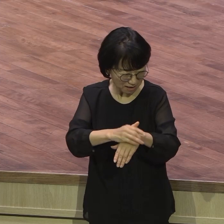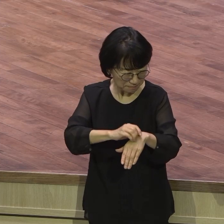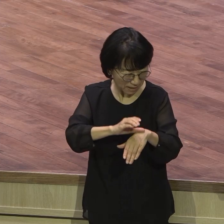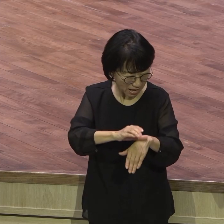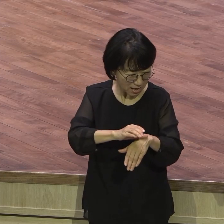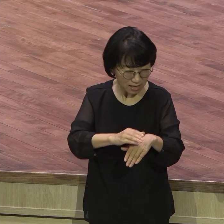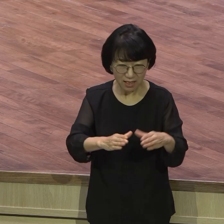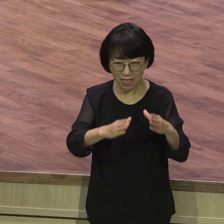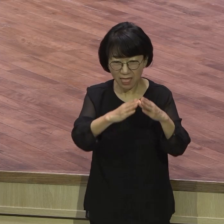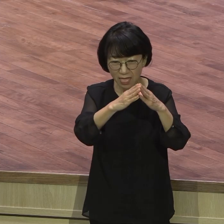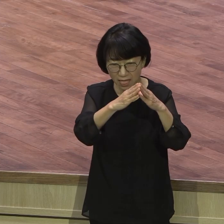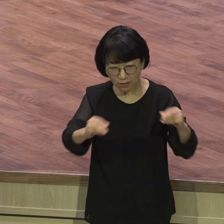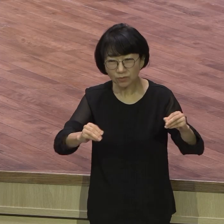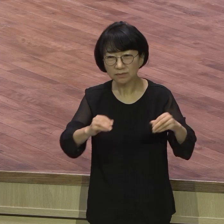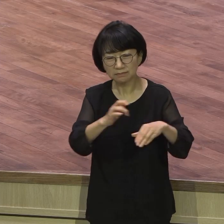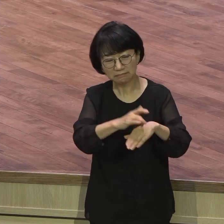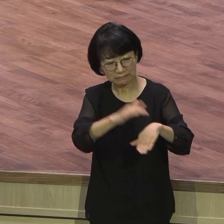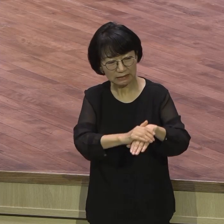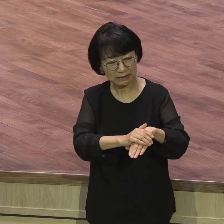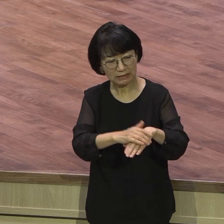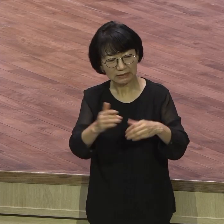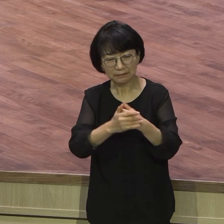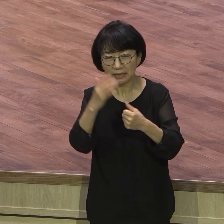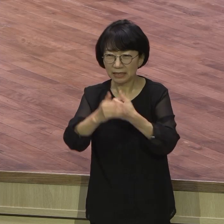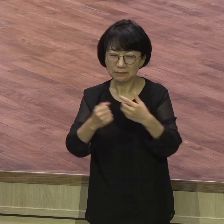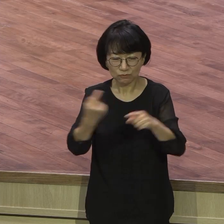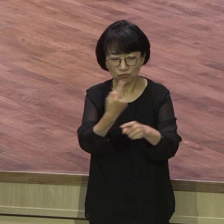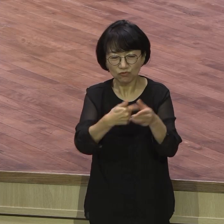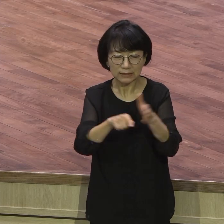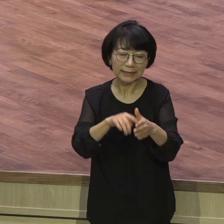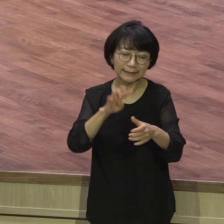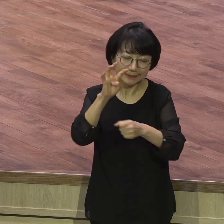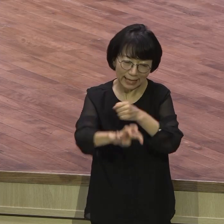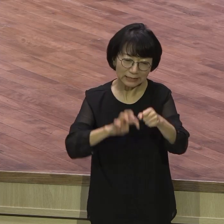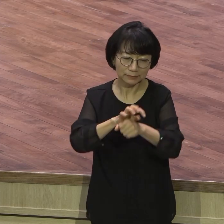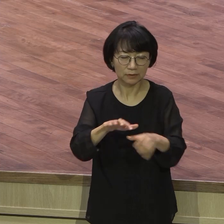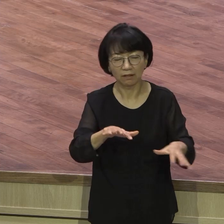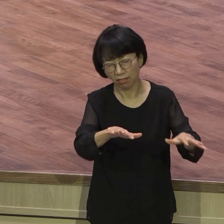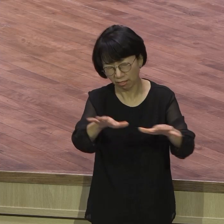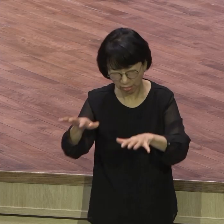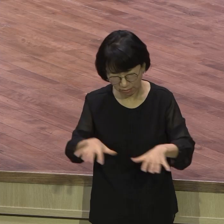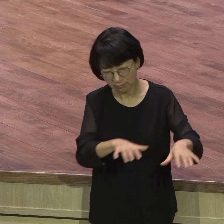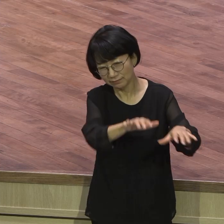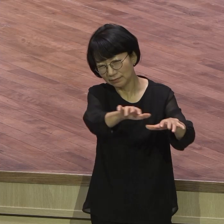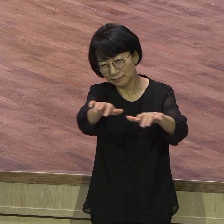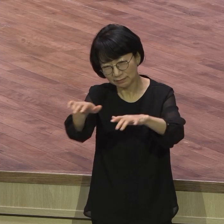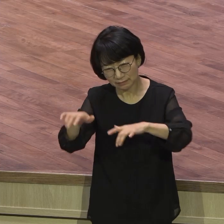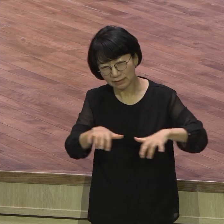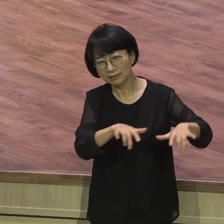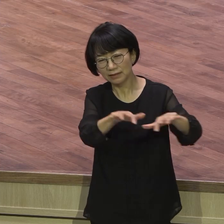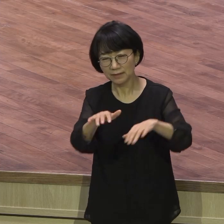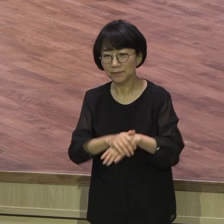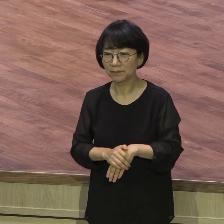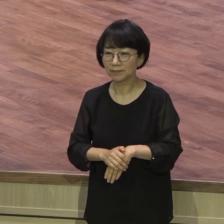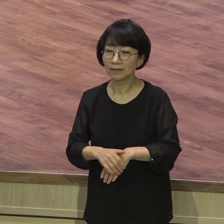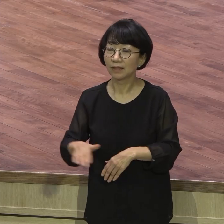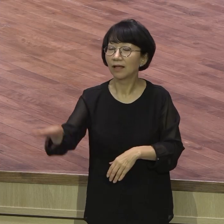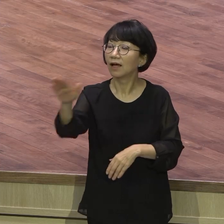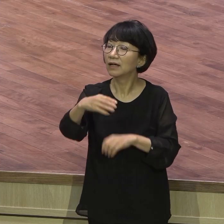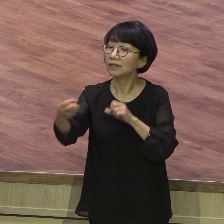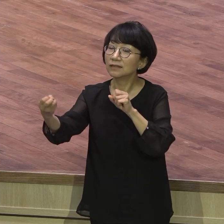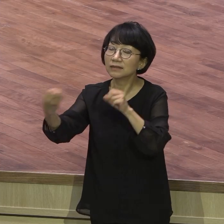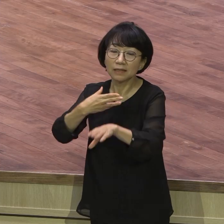풍습이 체질이 안 바뀌어가지고 여러분요 왜 응답 못 받는고 왜 평안한 응답을 못 받는지 아세요 옛날 불신자